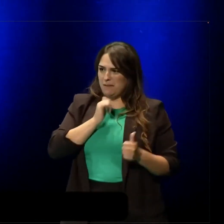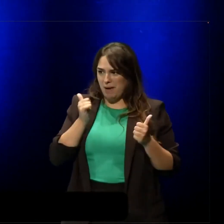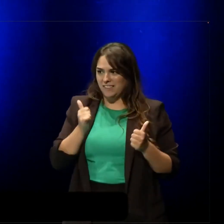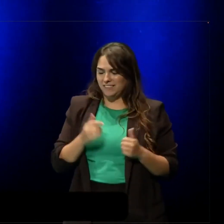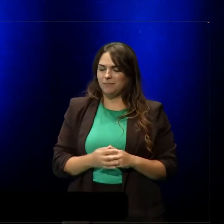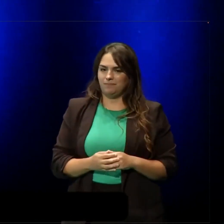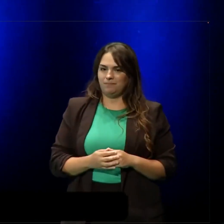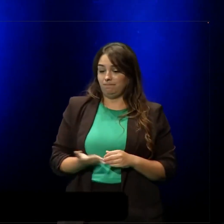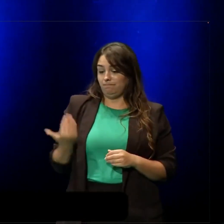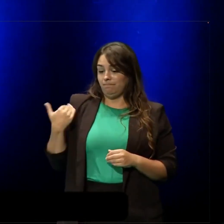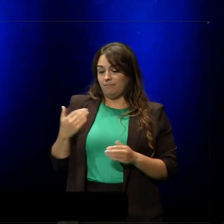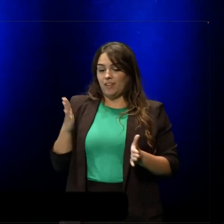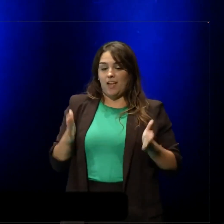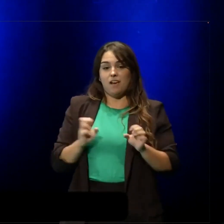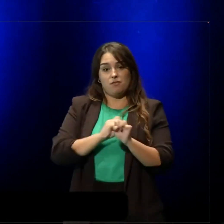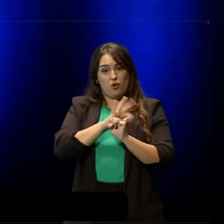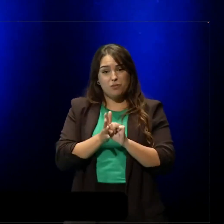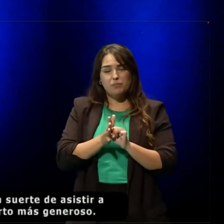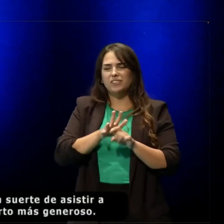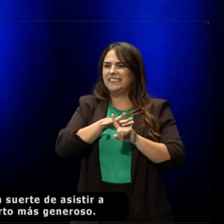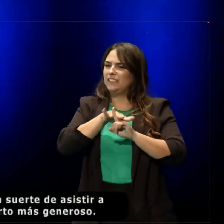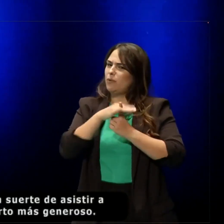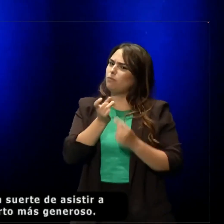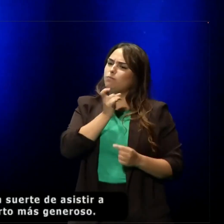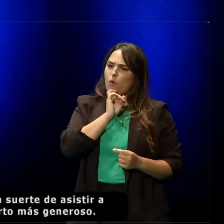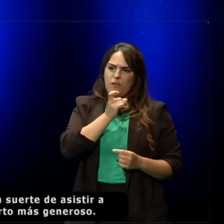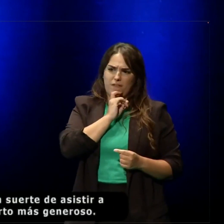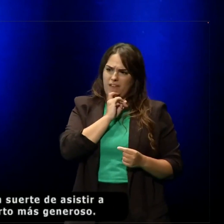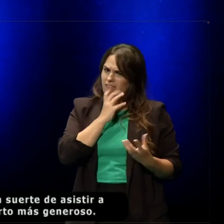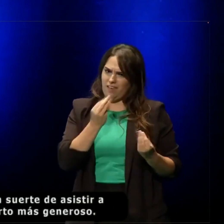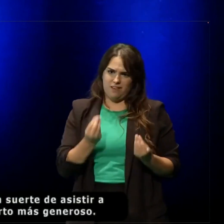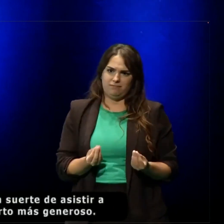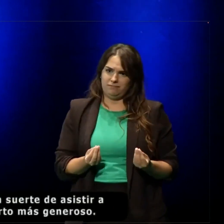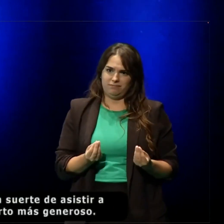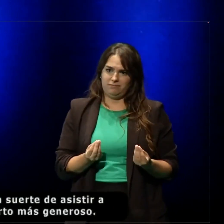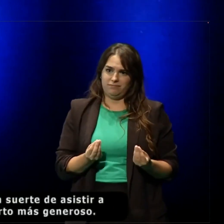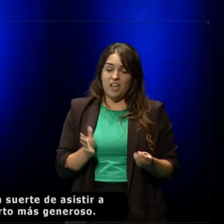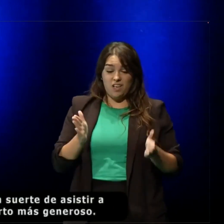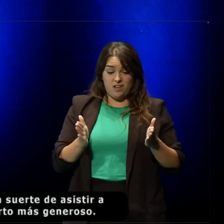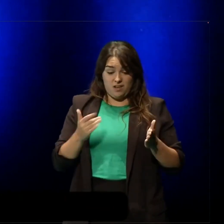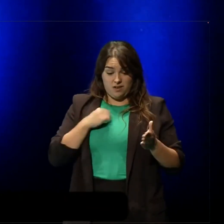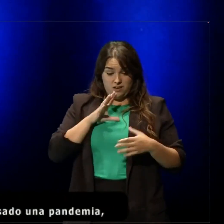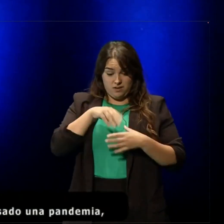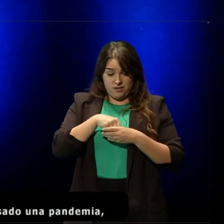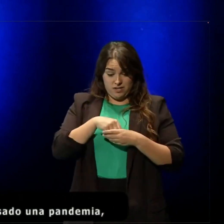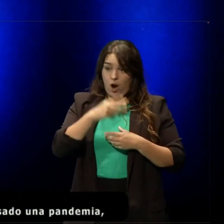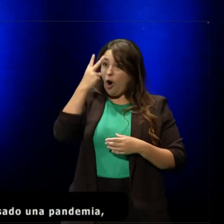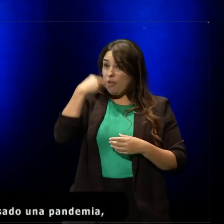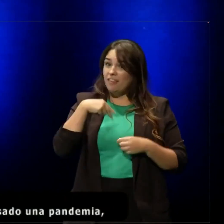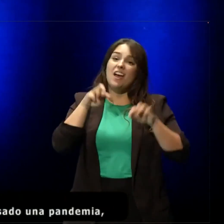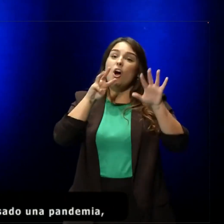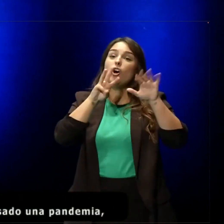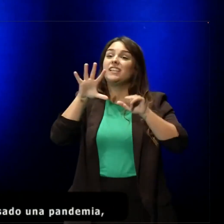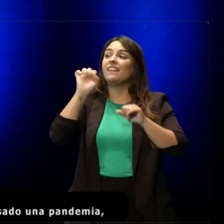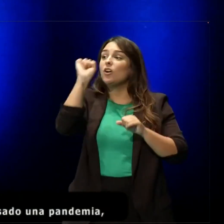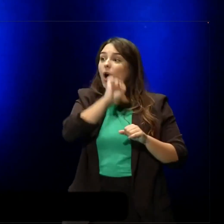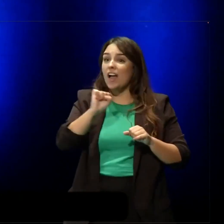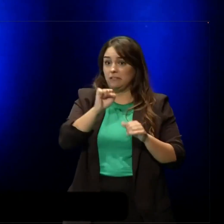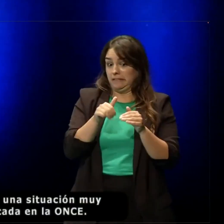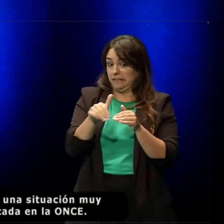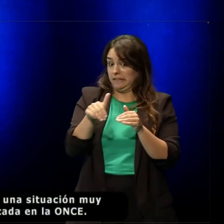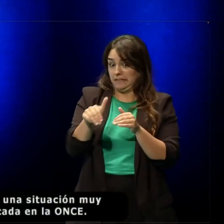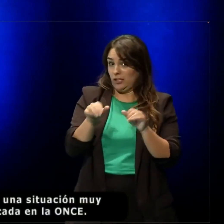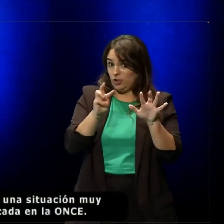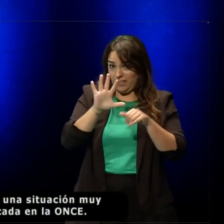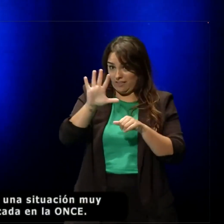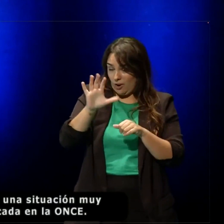Hemos pasado una pandemia, ha habido una situación muy complicada. En la ONCE, por primera vez en 85 años, que vamos a cumplir 85 años, se